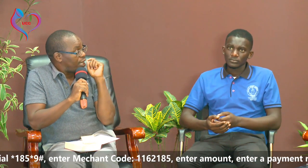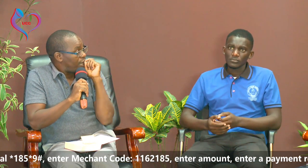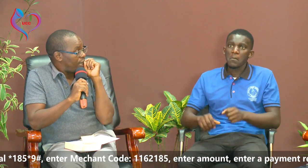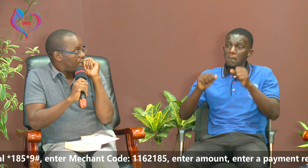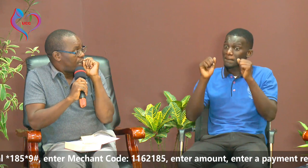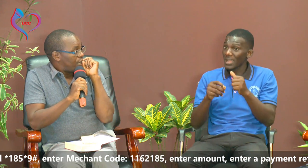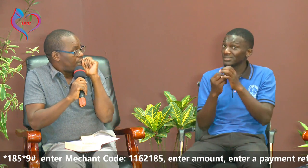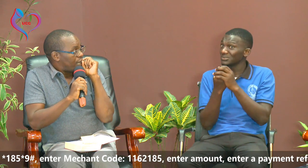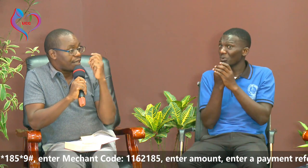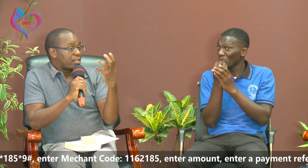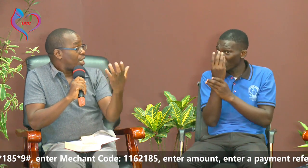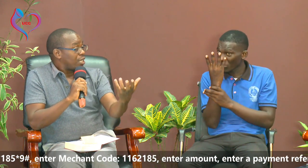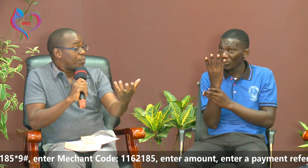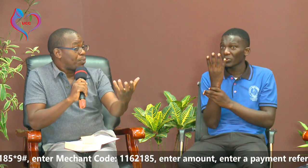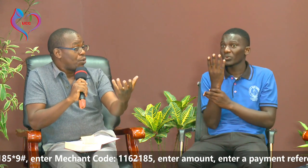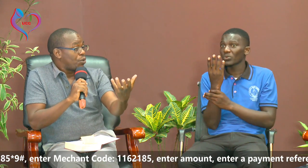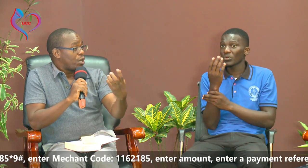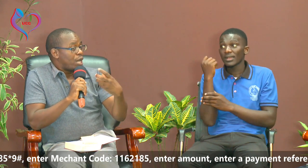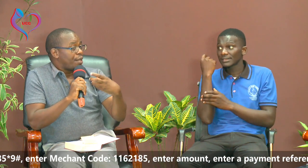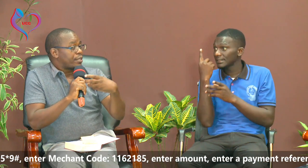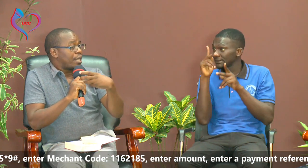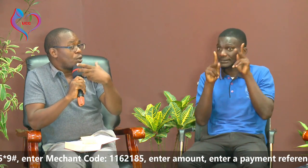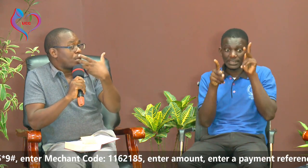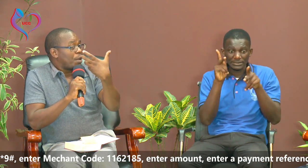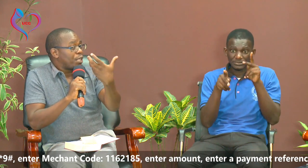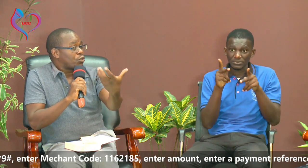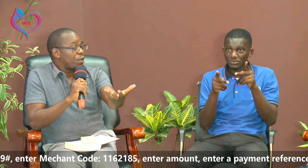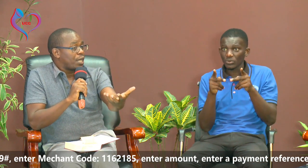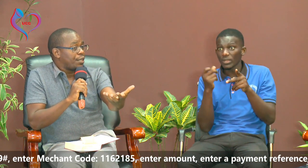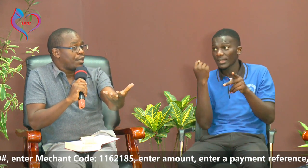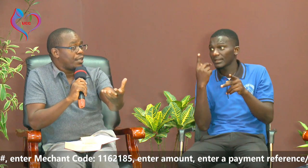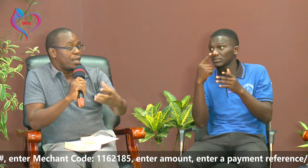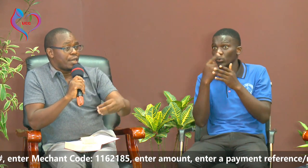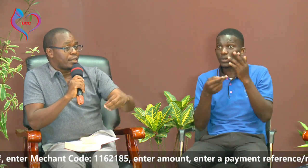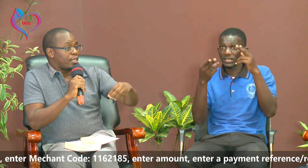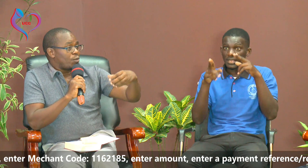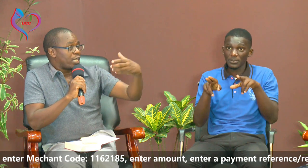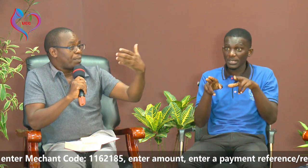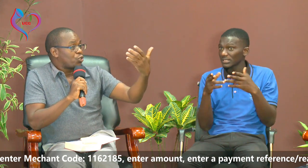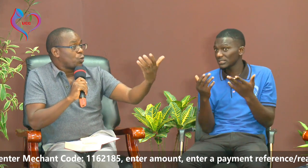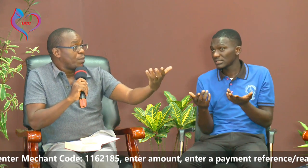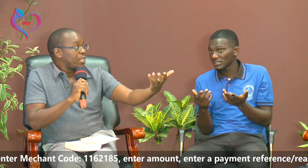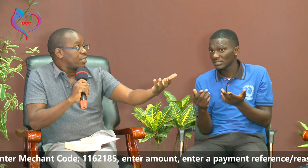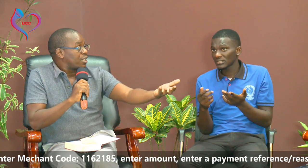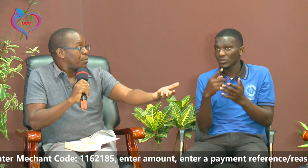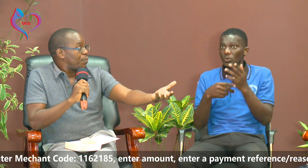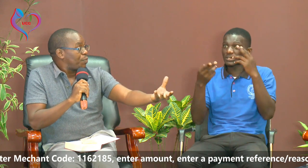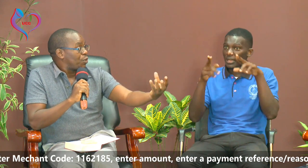endala understanding people, understanding what happens to bakadde, understanding what happens to women in a certain period